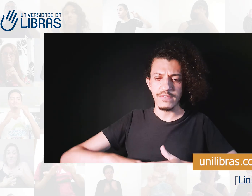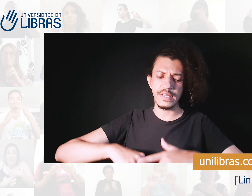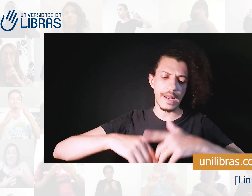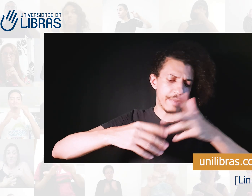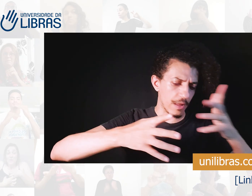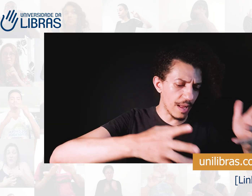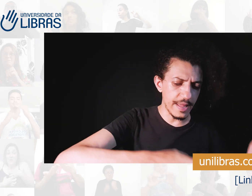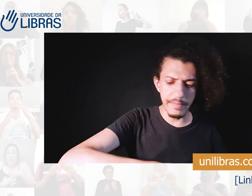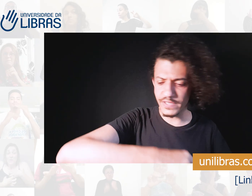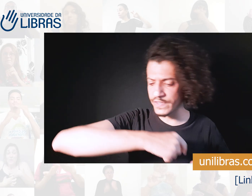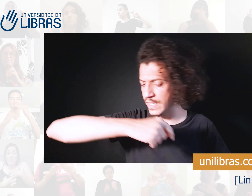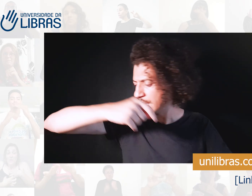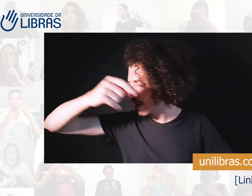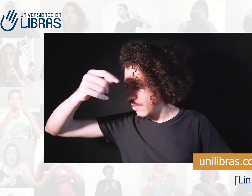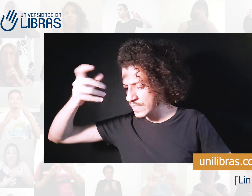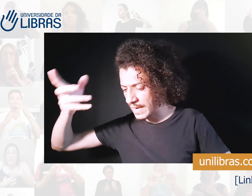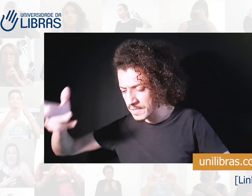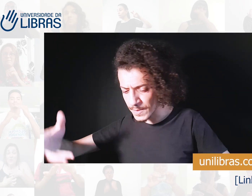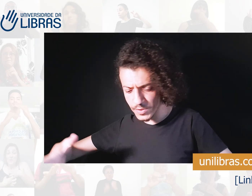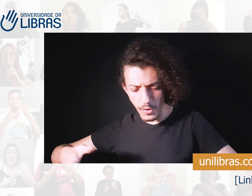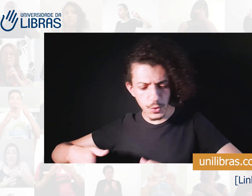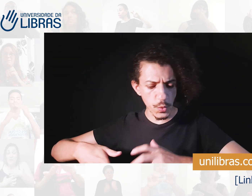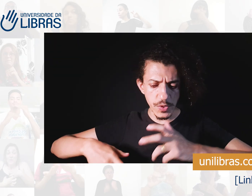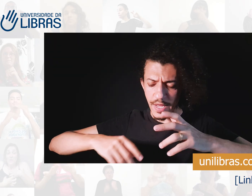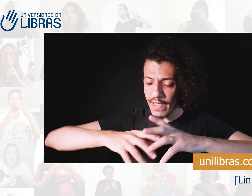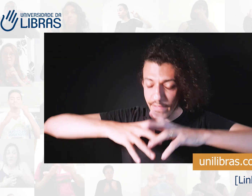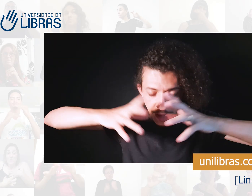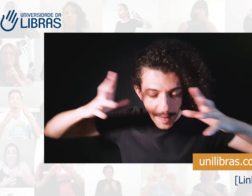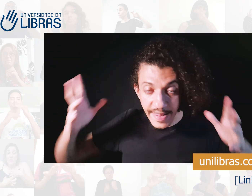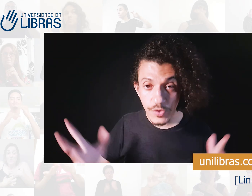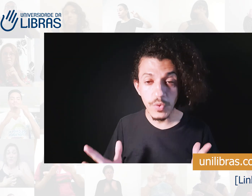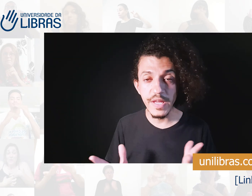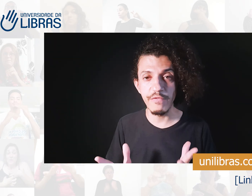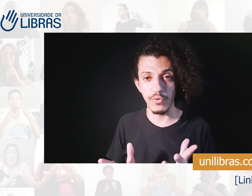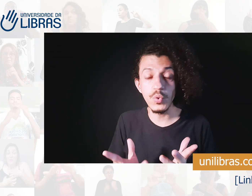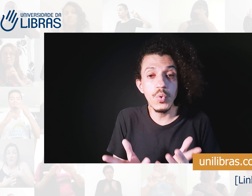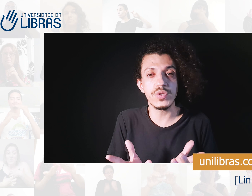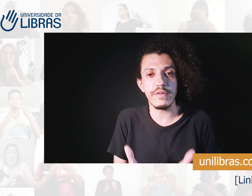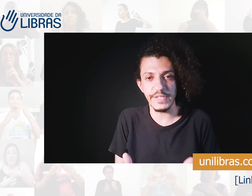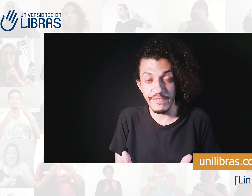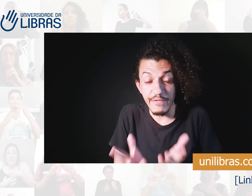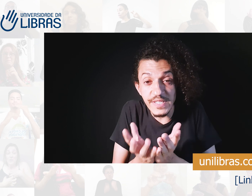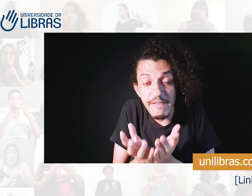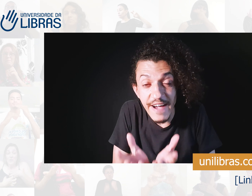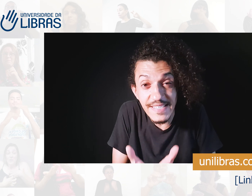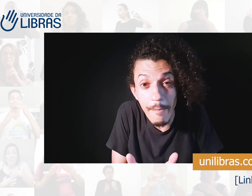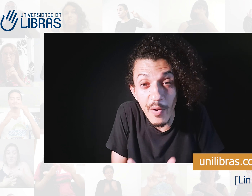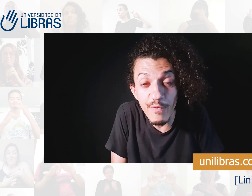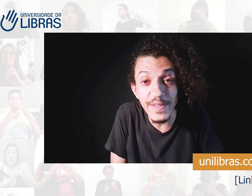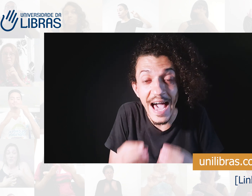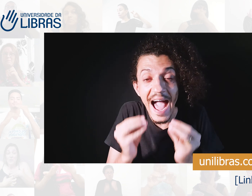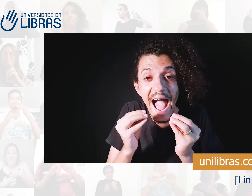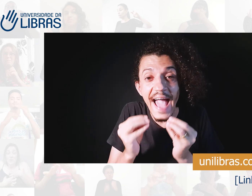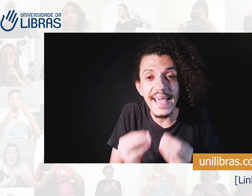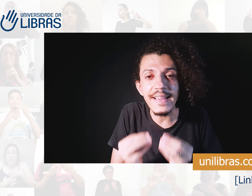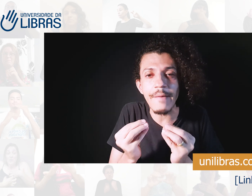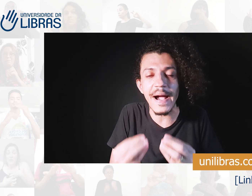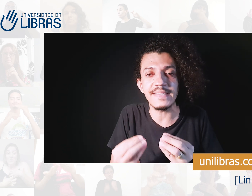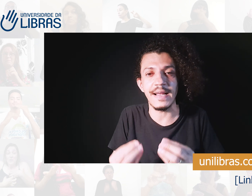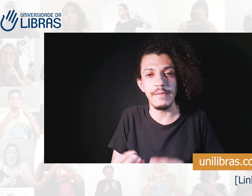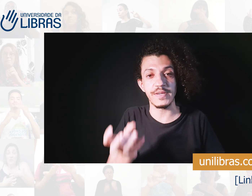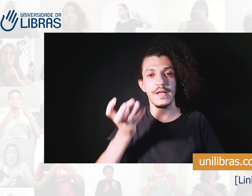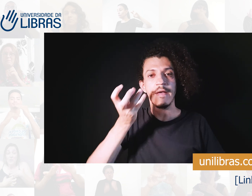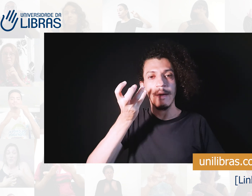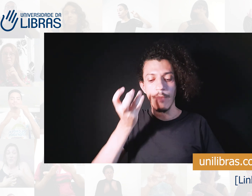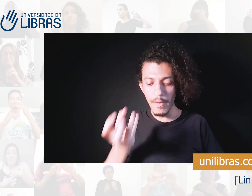faz, se trabalha com a Libras, se você usa a Libras para ajudar o surdo, independente do nível, do uso que você faz, você vai se aprofundar ainda